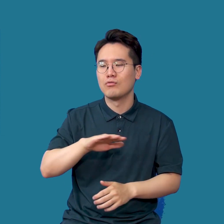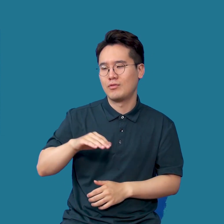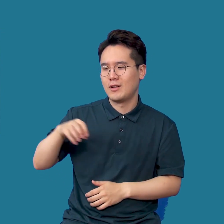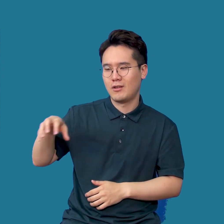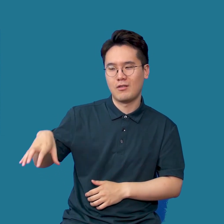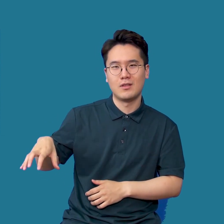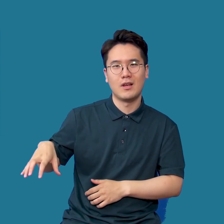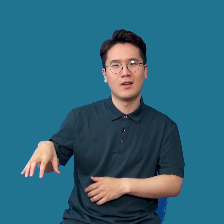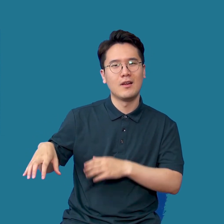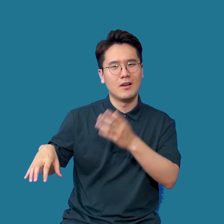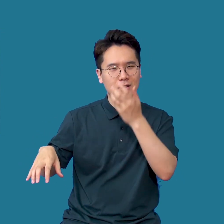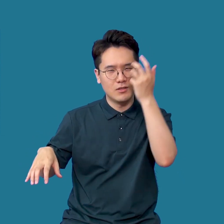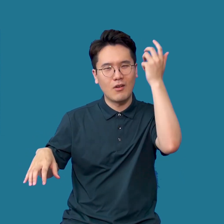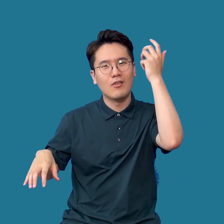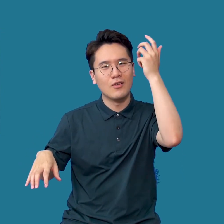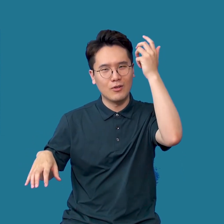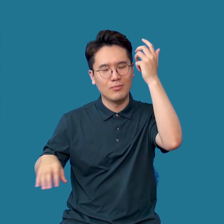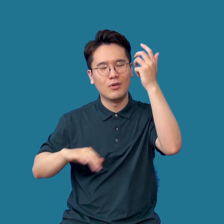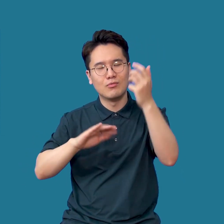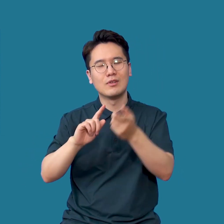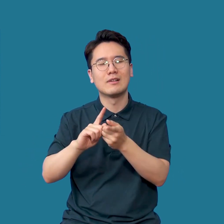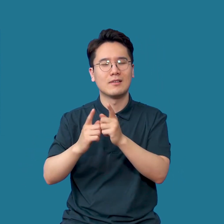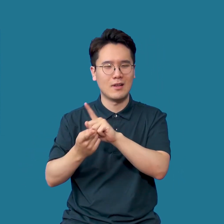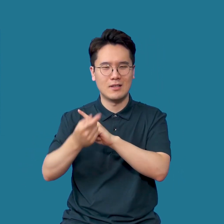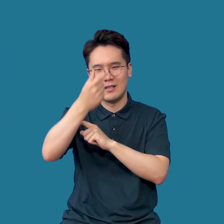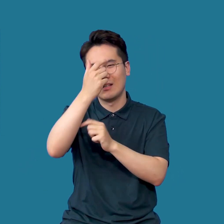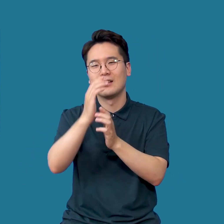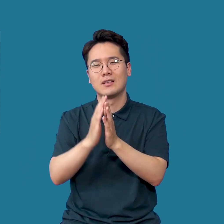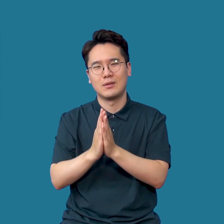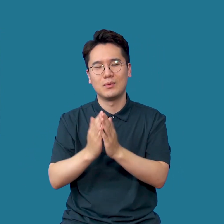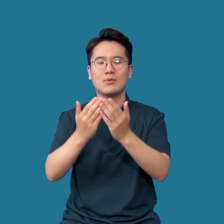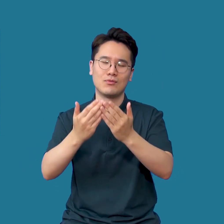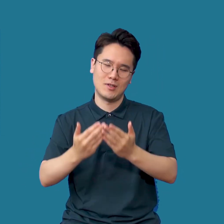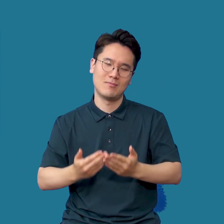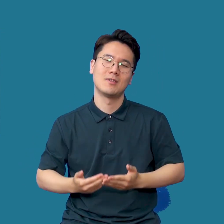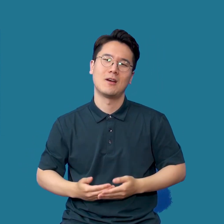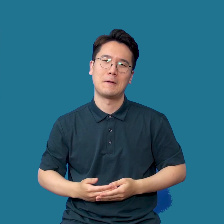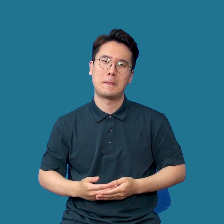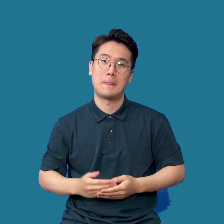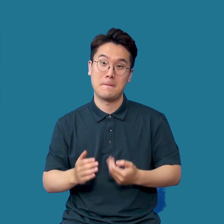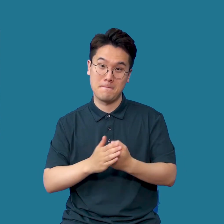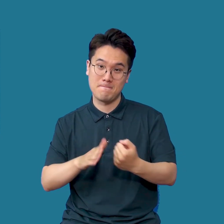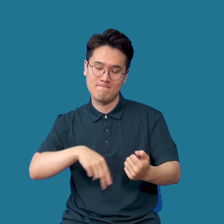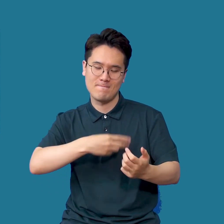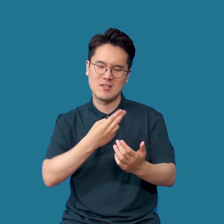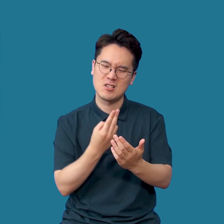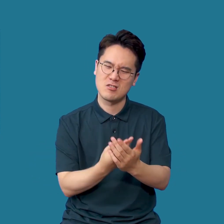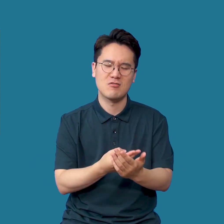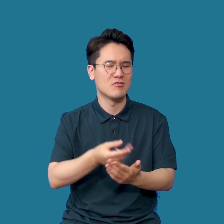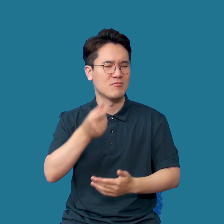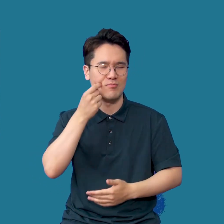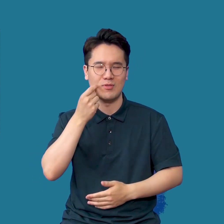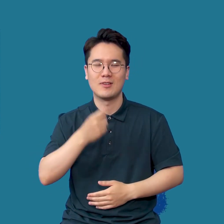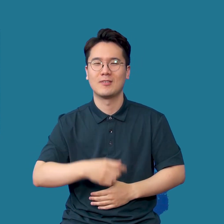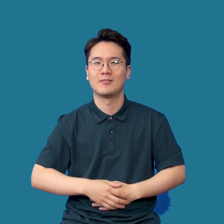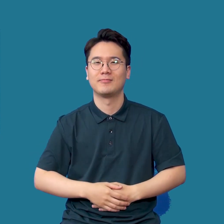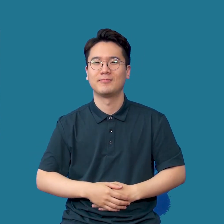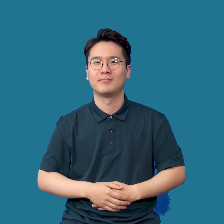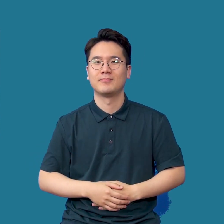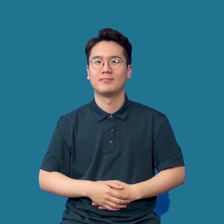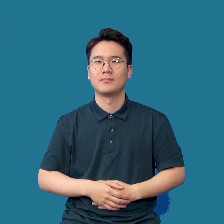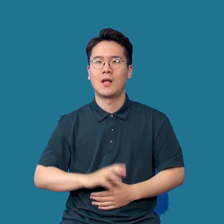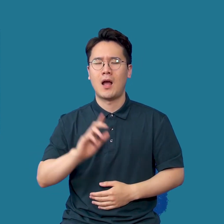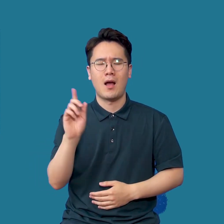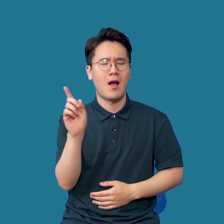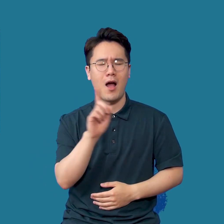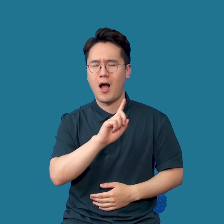대신해서 기도해 주십니다. 그래서 우리는 쓰러질래야 쓰러질 수가 없는 사람들입니다. 아무리